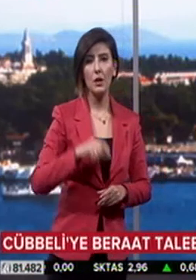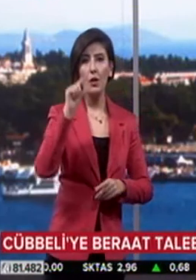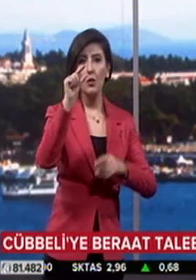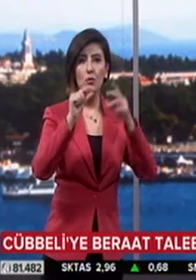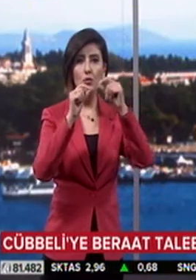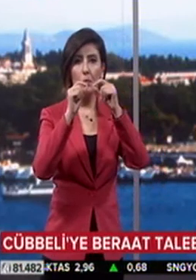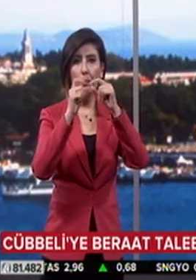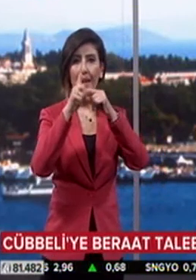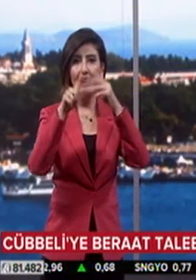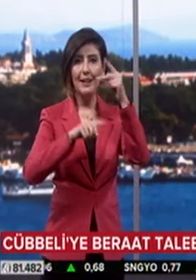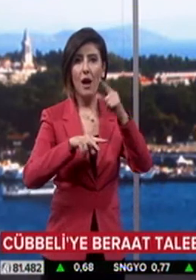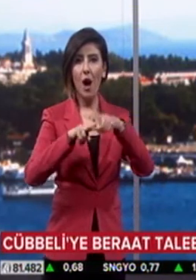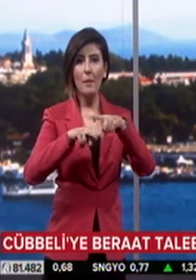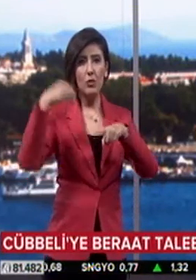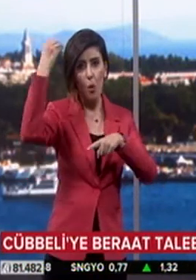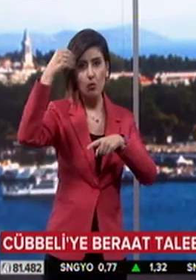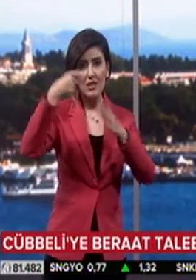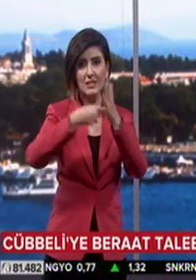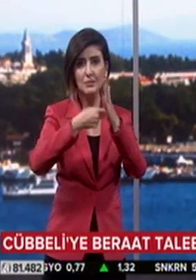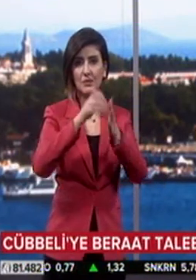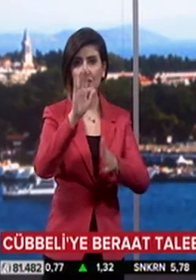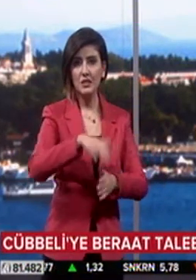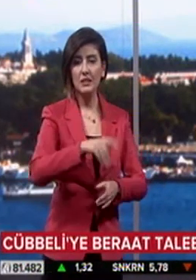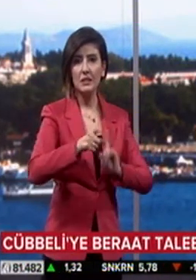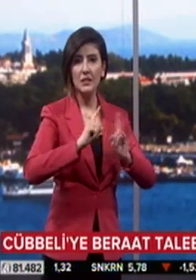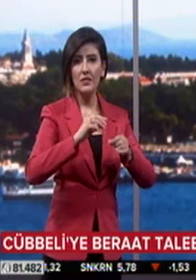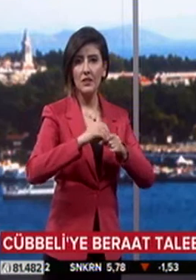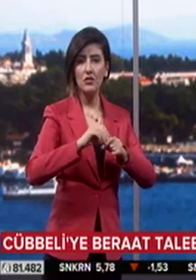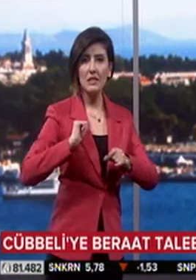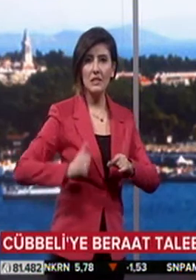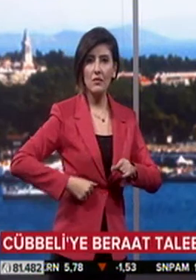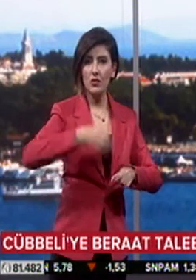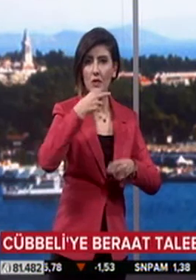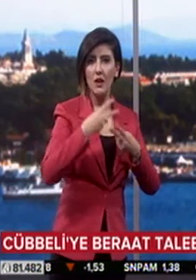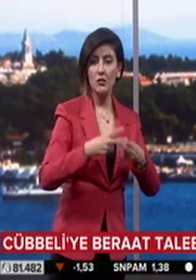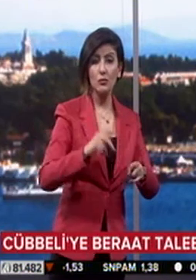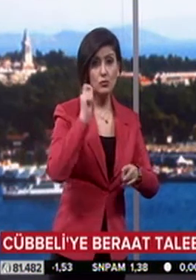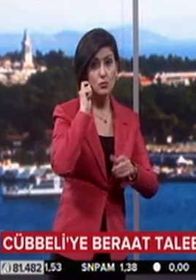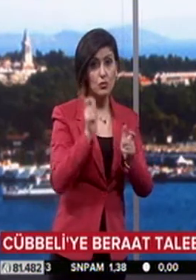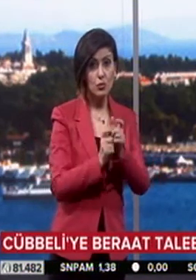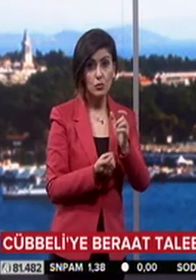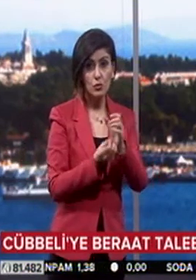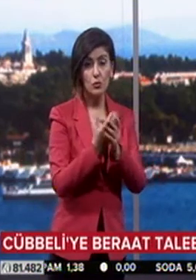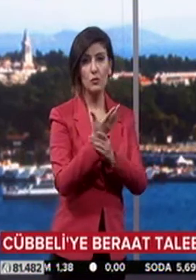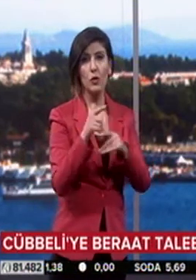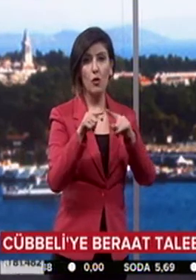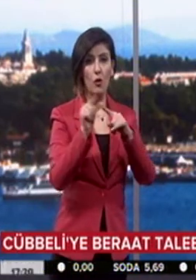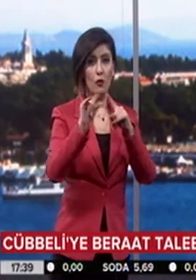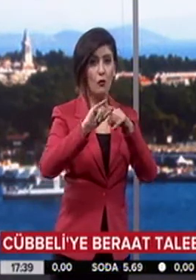Cübbeli Ahmet Hoca'nın da sanıkları arasında yer aldığı davada savcı mütalasını açıkladı. Suç örgütü kurmak, fuhuşa teşvik